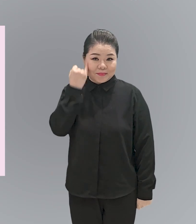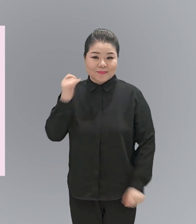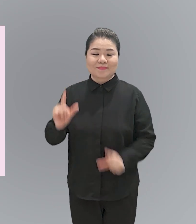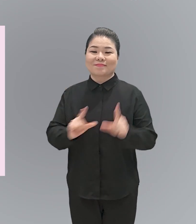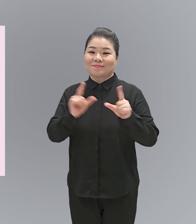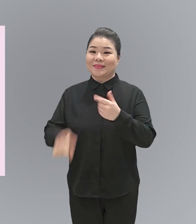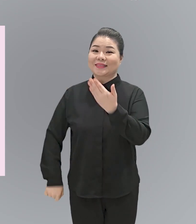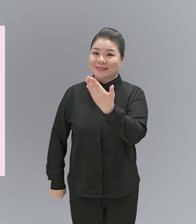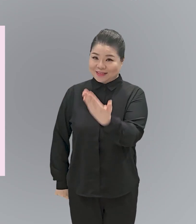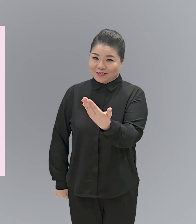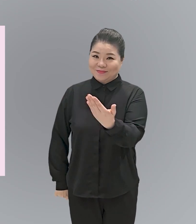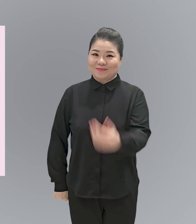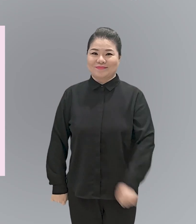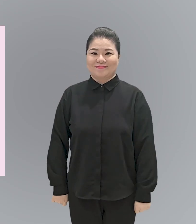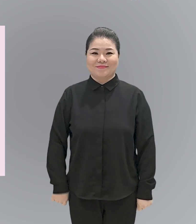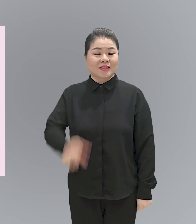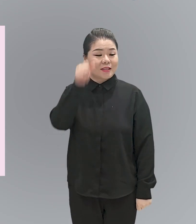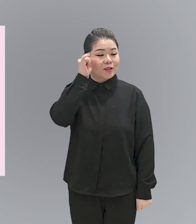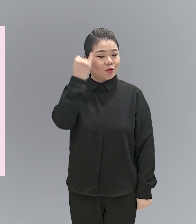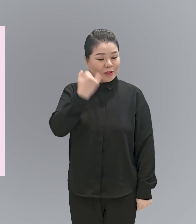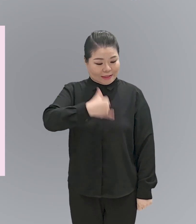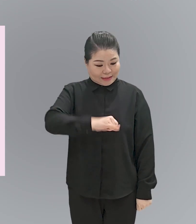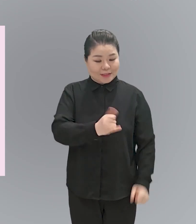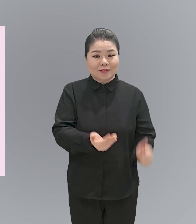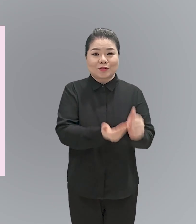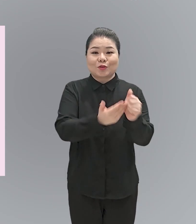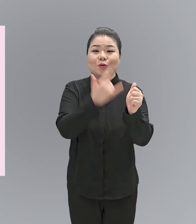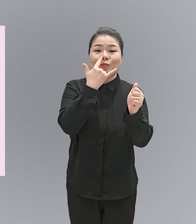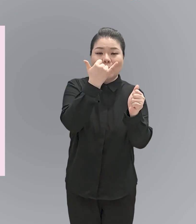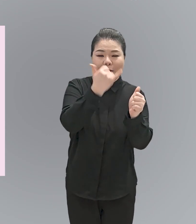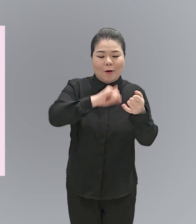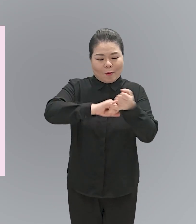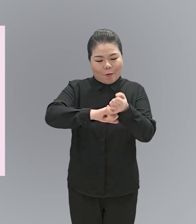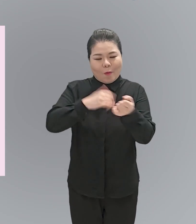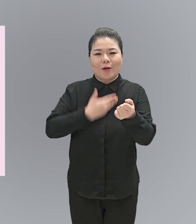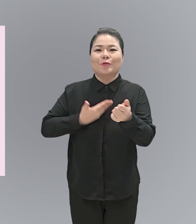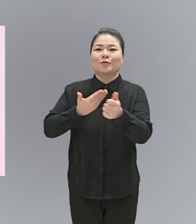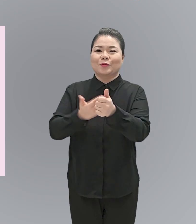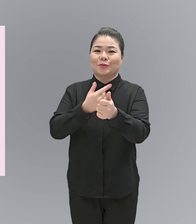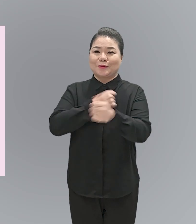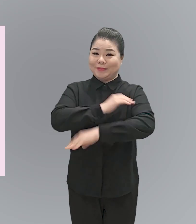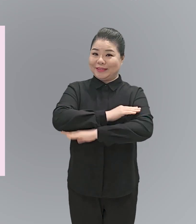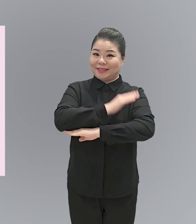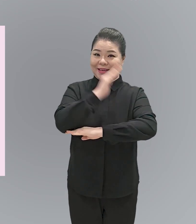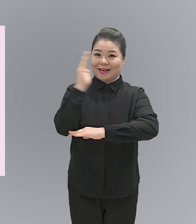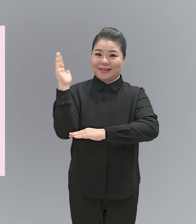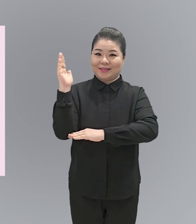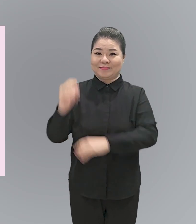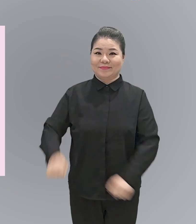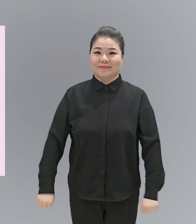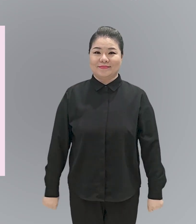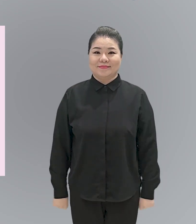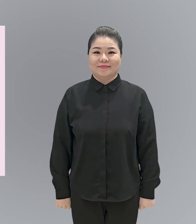사춘기를 보내는 너에게, 사춘기 자녀를 기르는 부모님에게 꼭 들려주고 싶은 이야기.